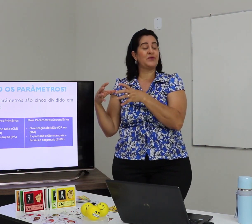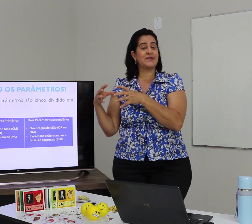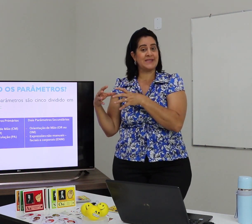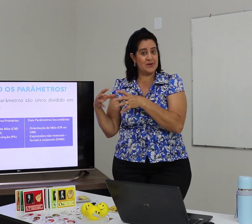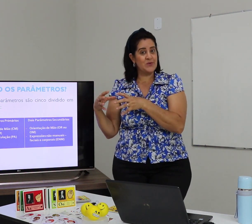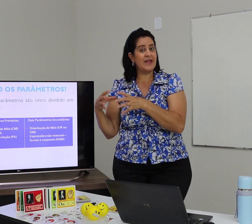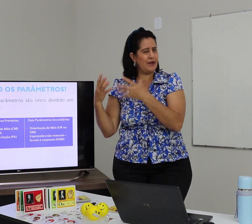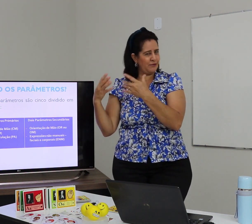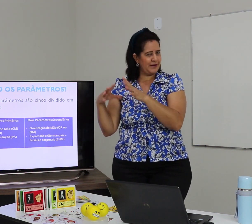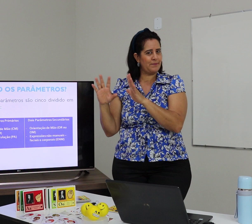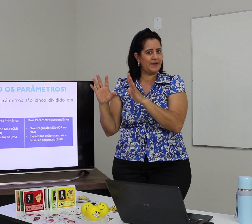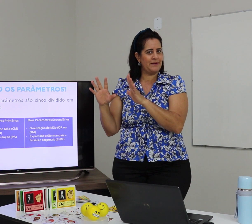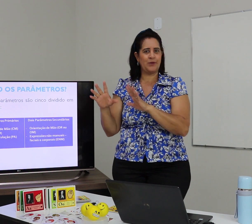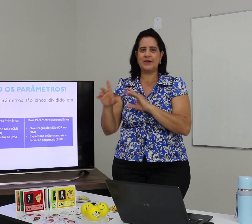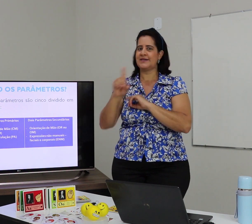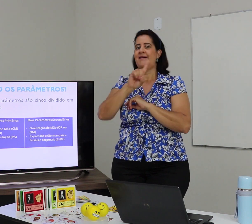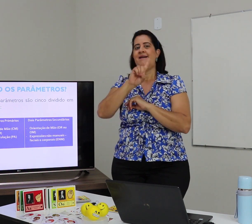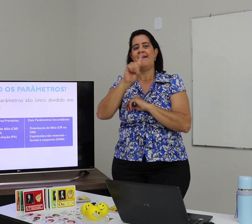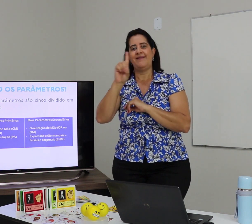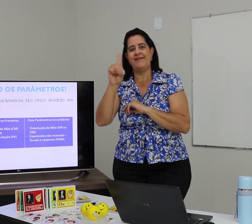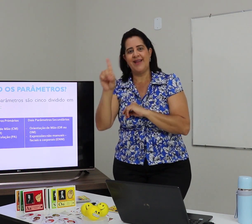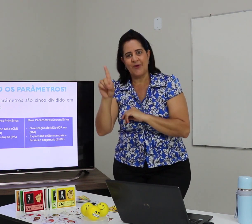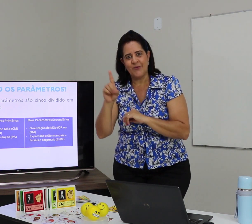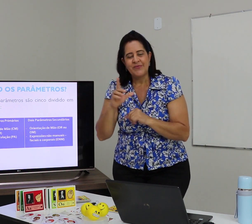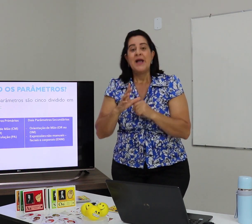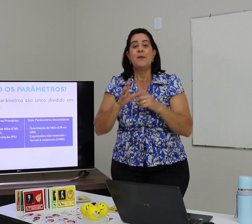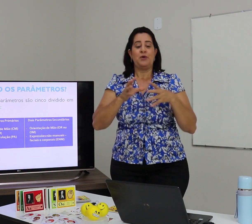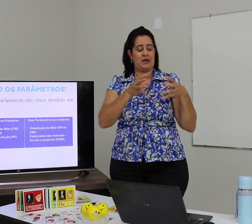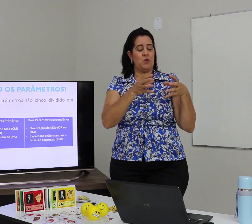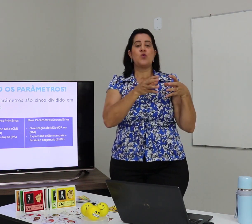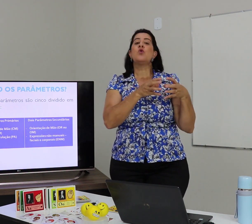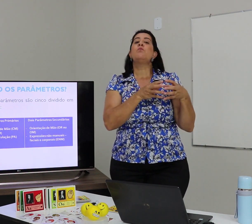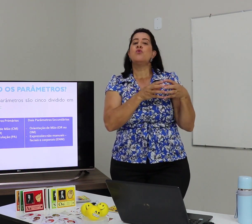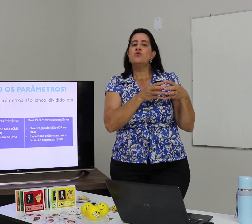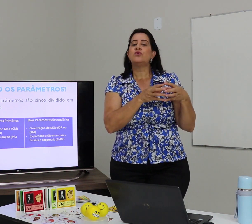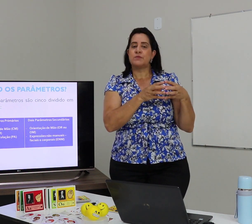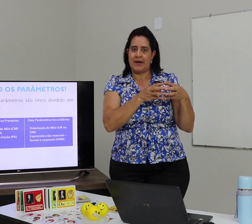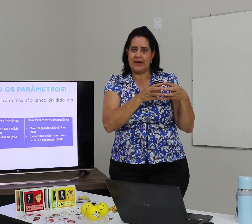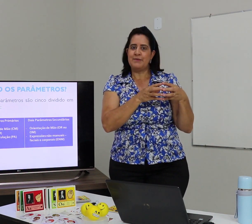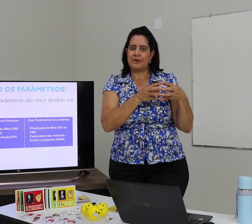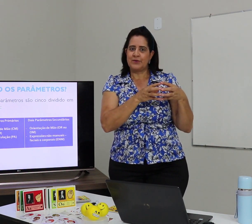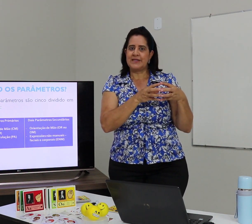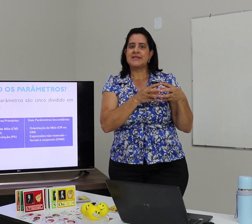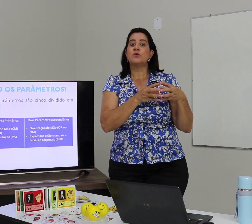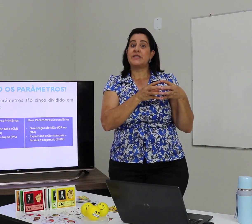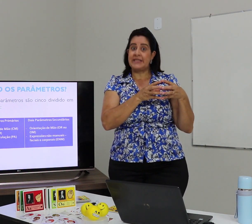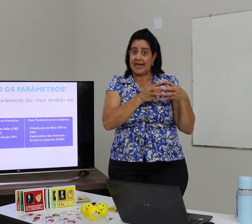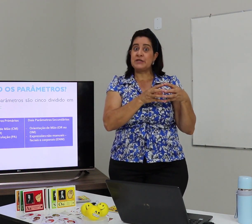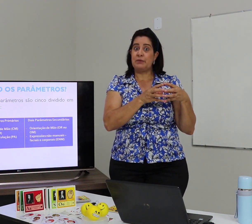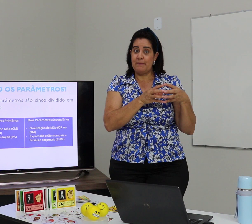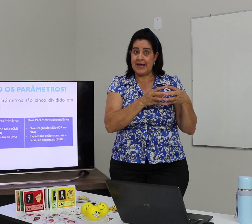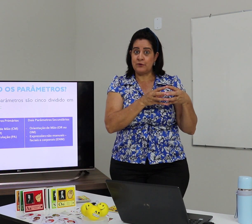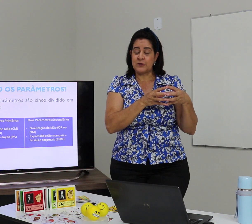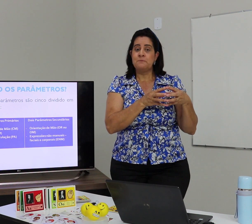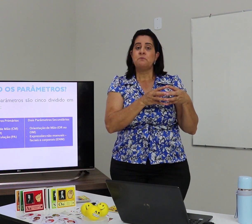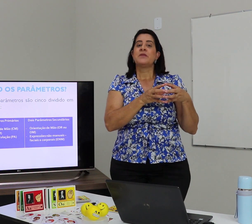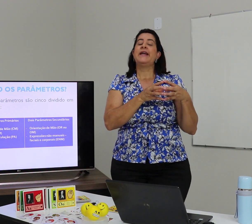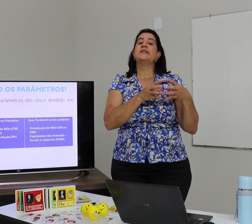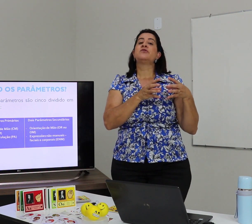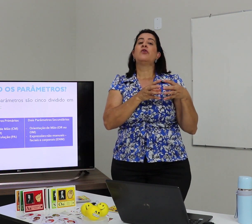2 é secundário, fica para depois? Não, porque o grupo 1 dos parâmetros, que são os 3 primeiros, eles